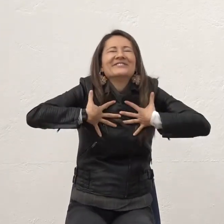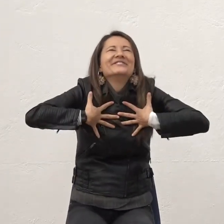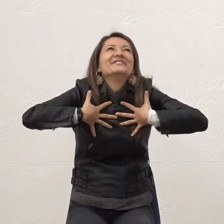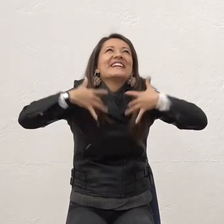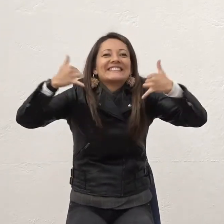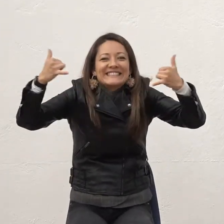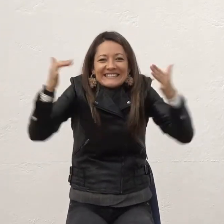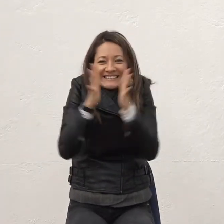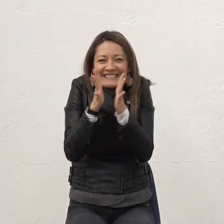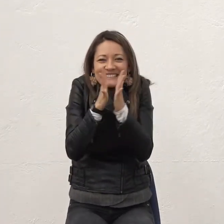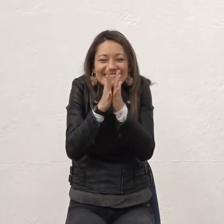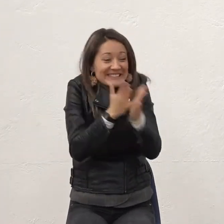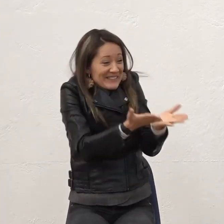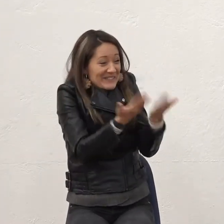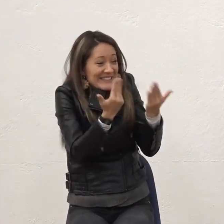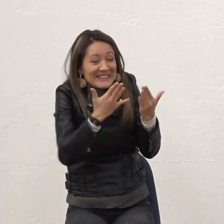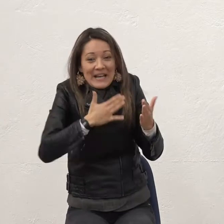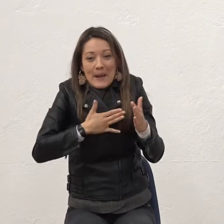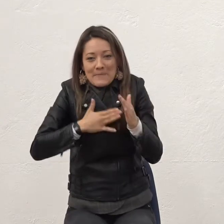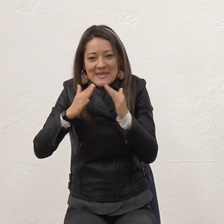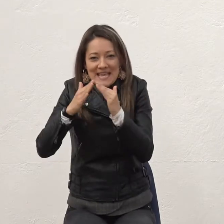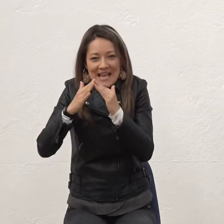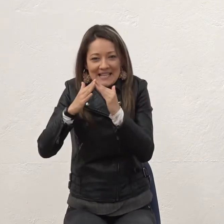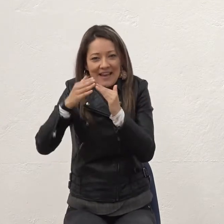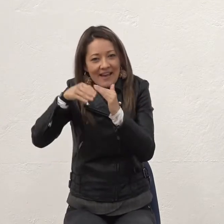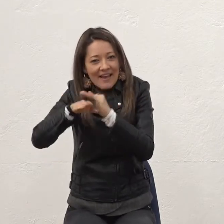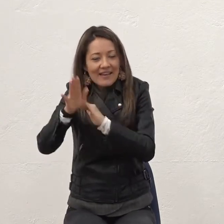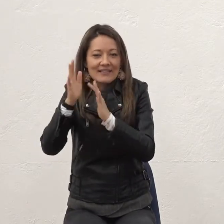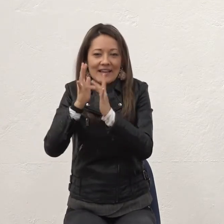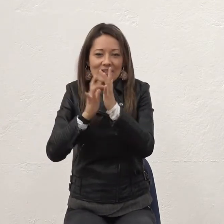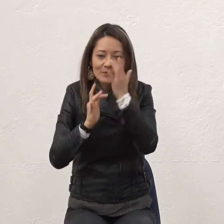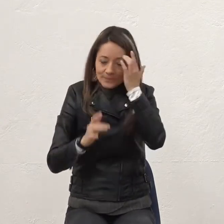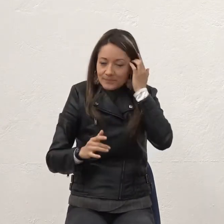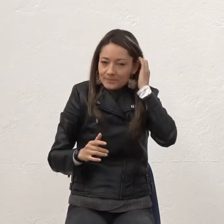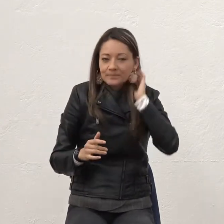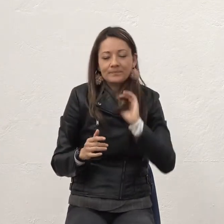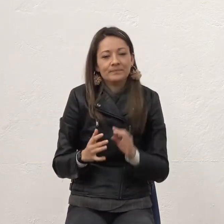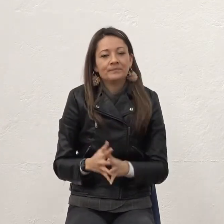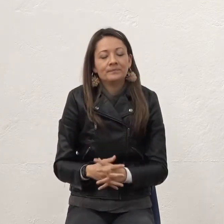entró el Señor Jesús. Pero miremos qué más está pasando allí.